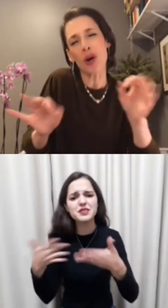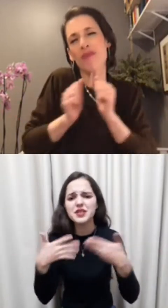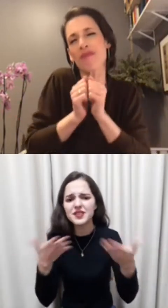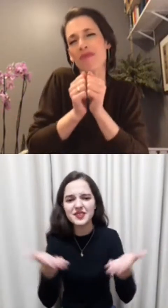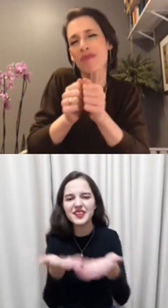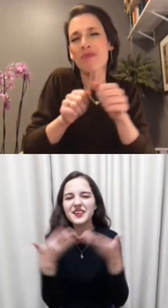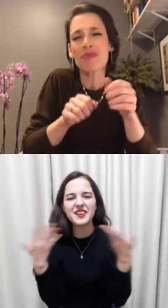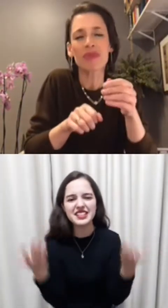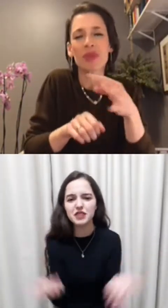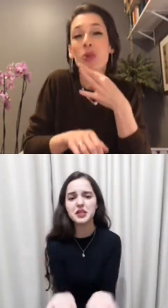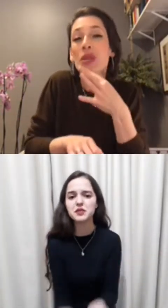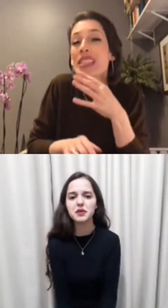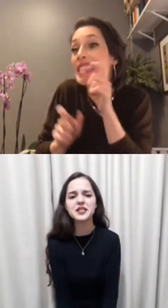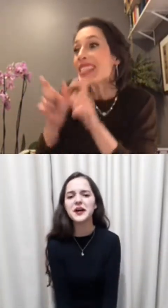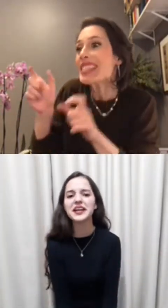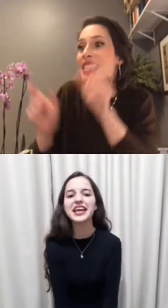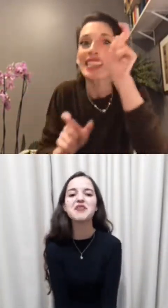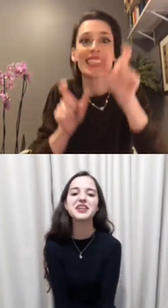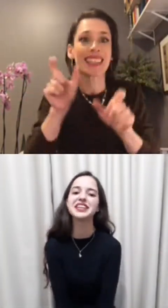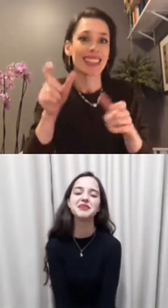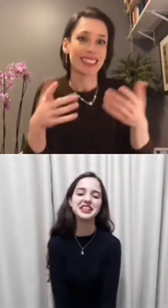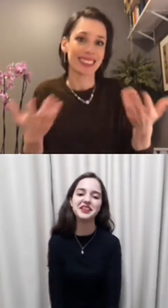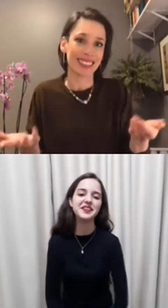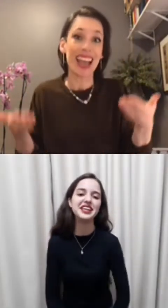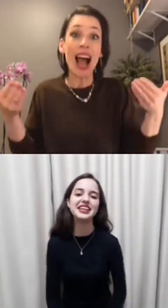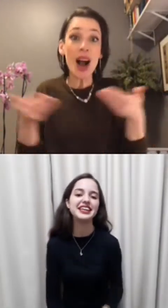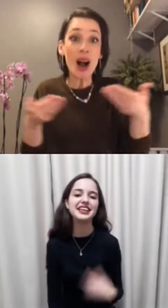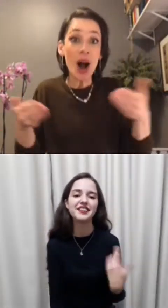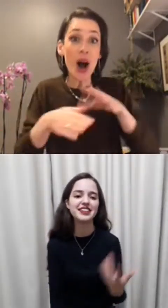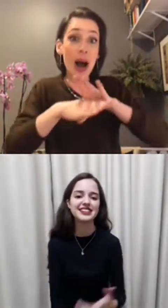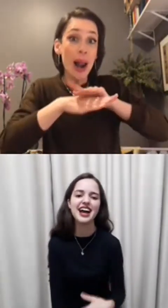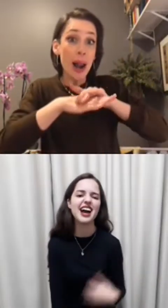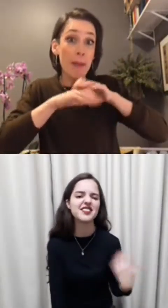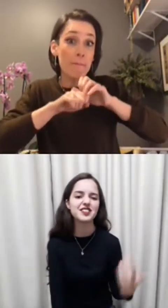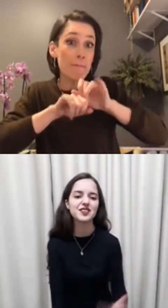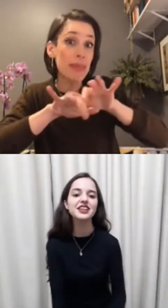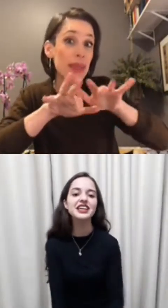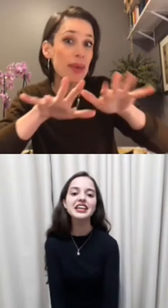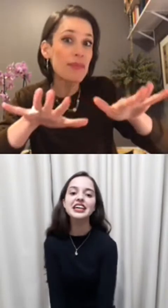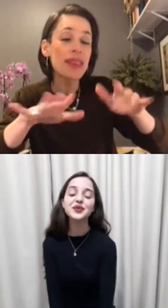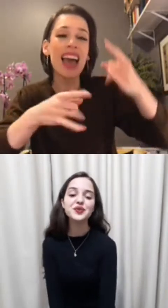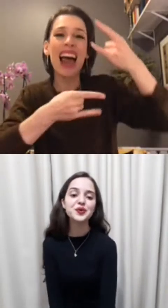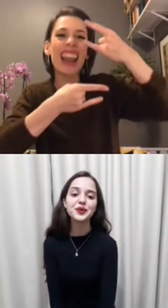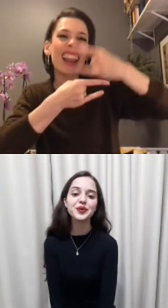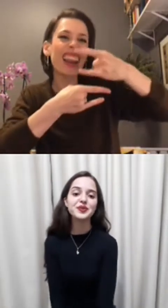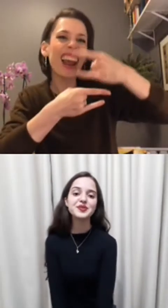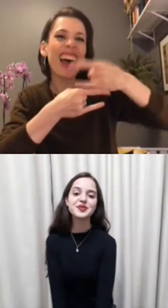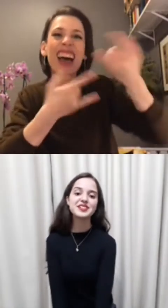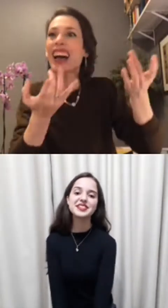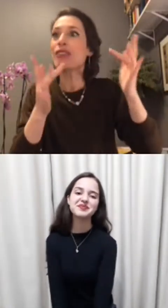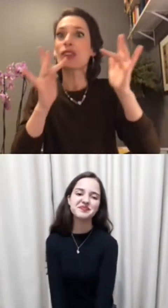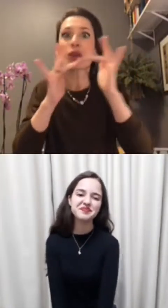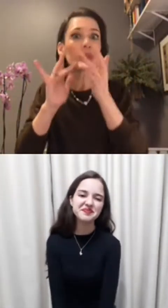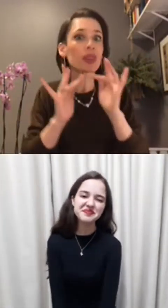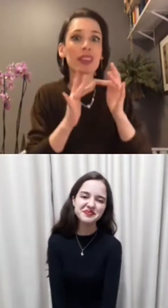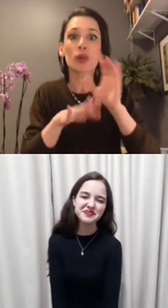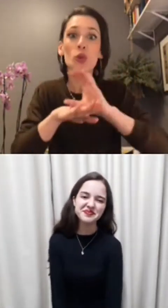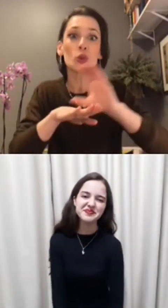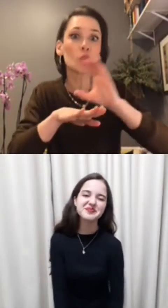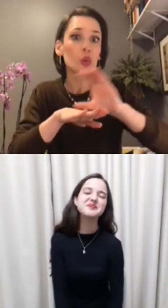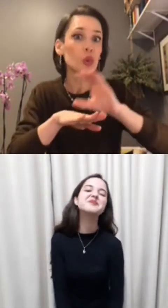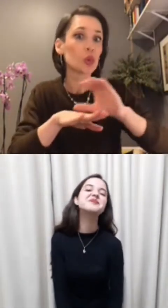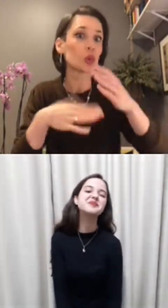outras pessoas que eu tenho conhecido, principalmente agora na época da pandemia aí, com as lives, com os cursos.